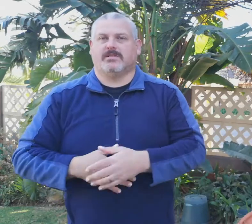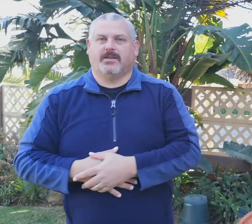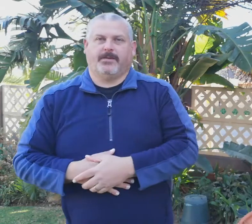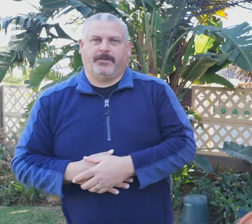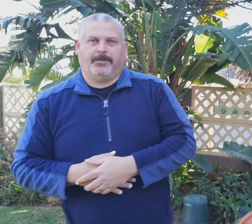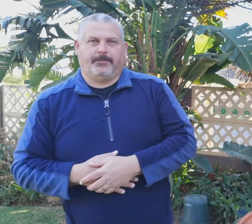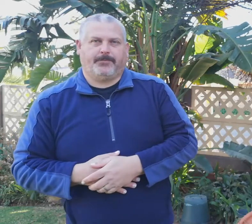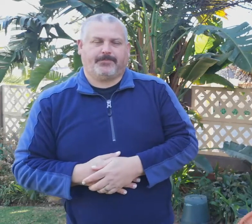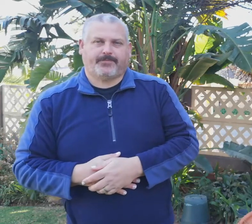Jesus.